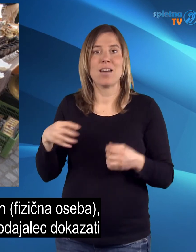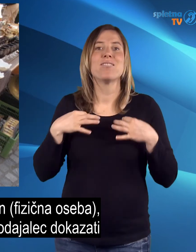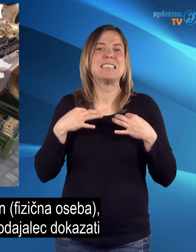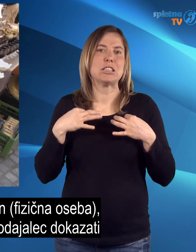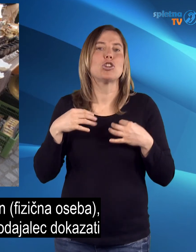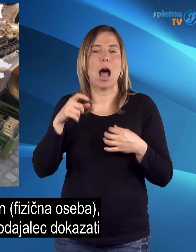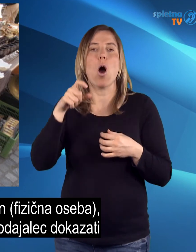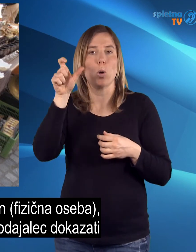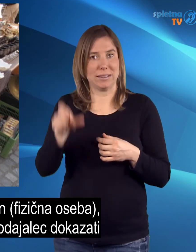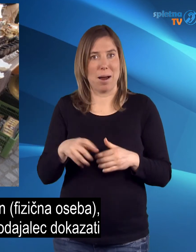dokazati izvor blaga.